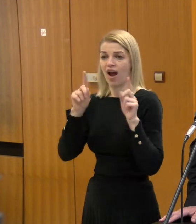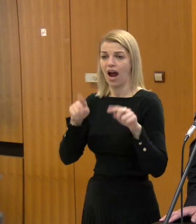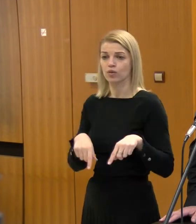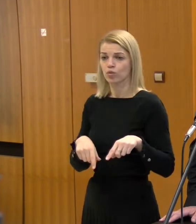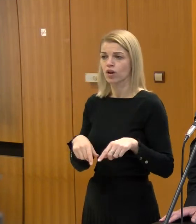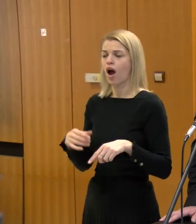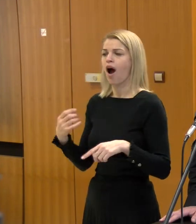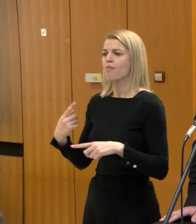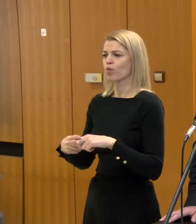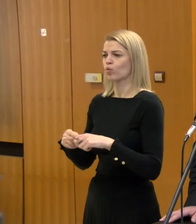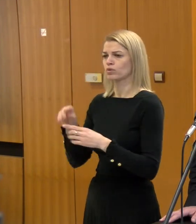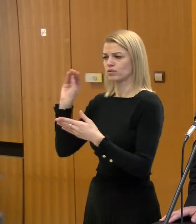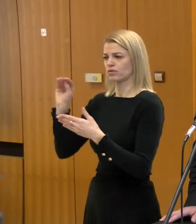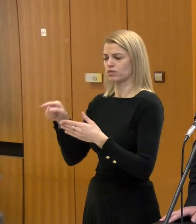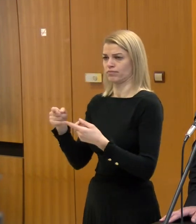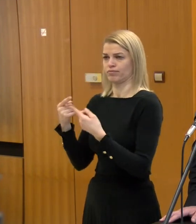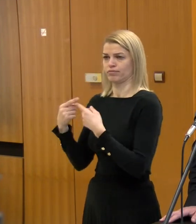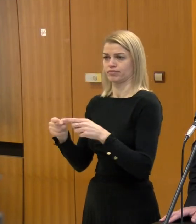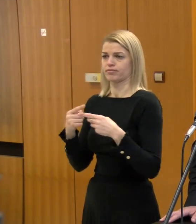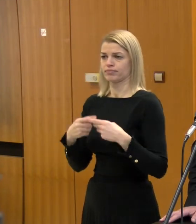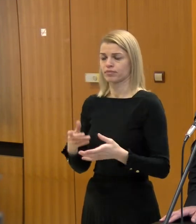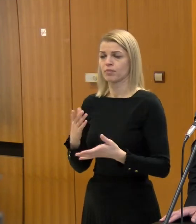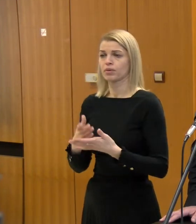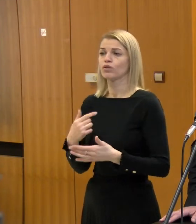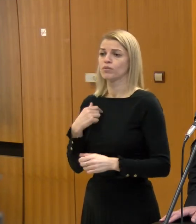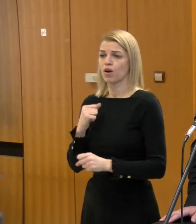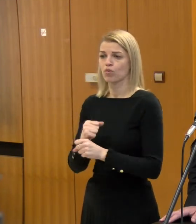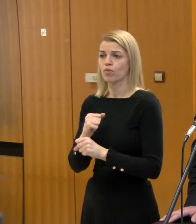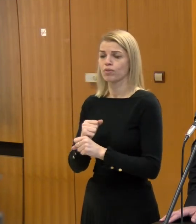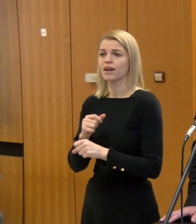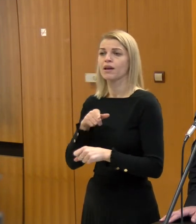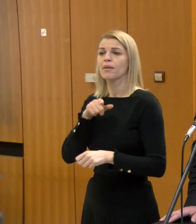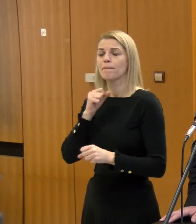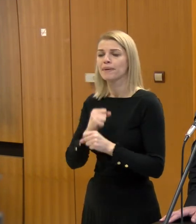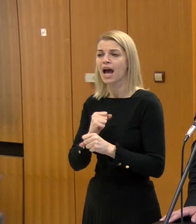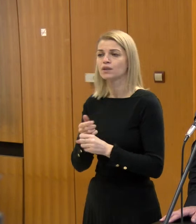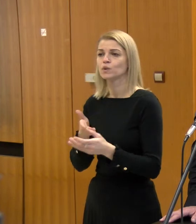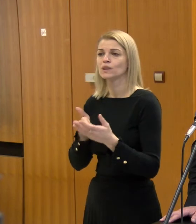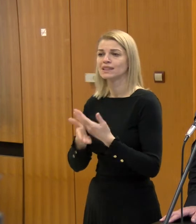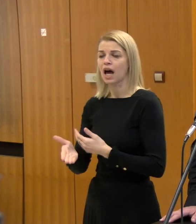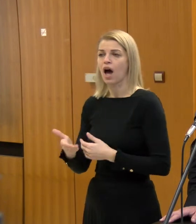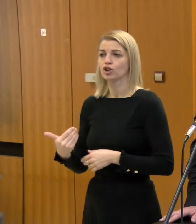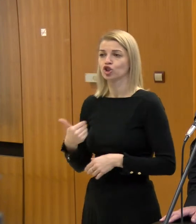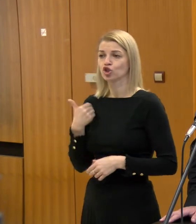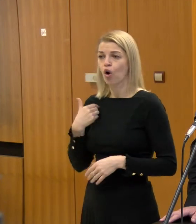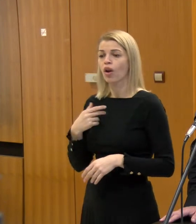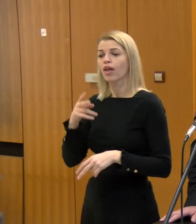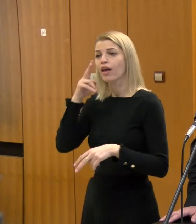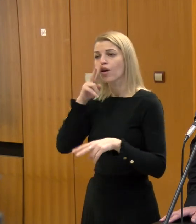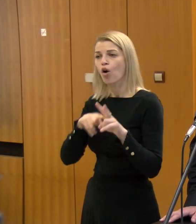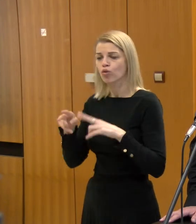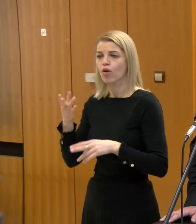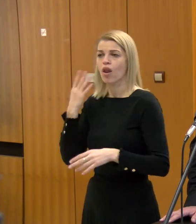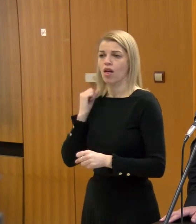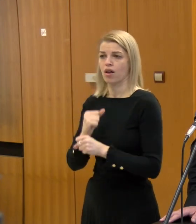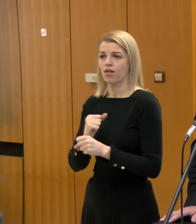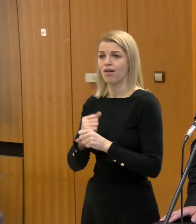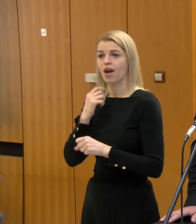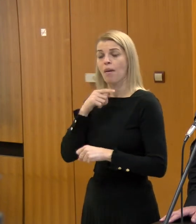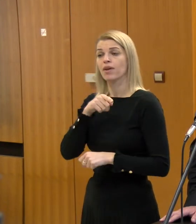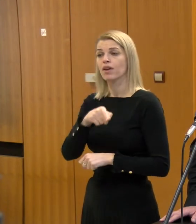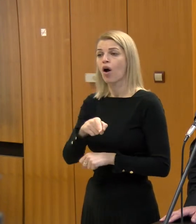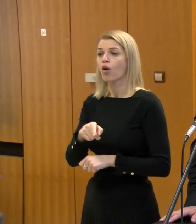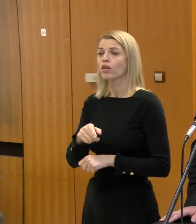ktorý požaduje. Takže sme urobili túto prácu za školy, urobili sme túto kontrolu, lebo viem, že keby sa oni takto